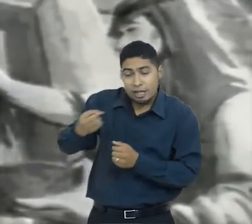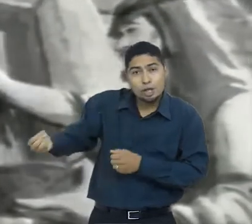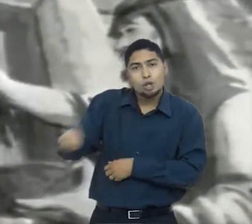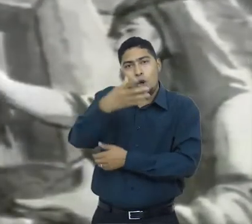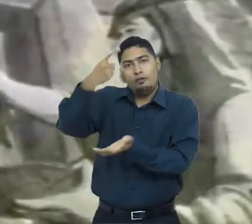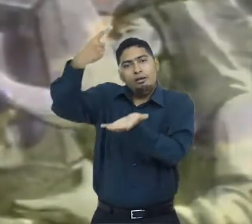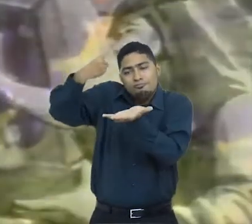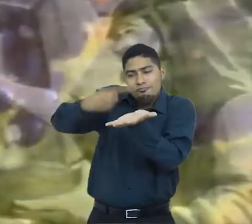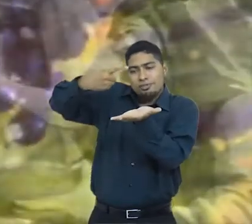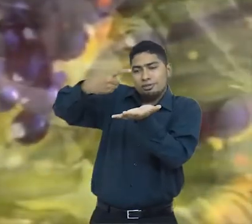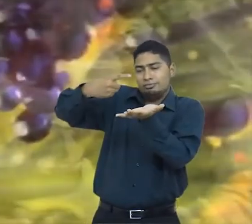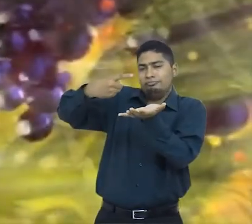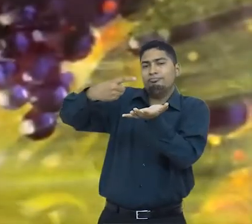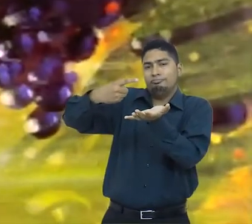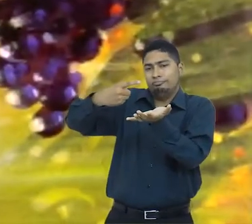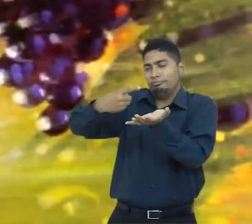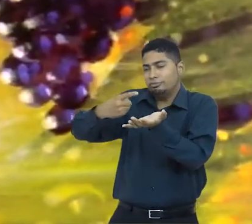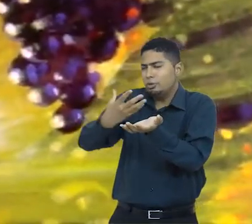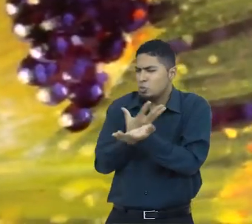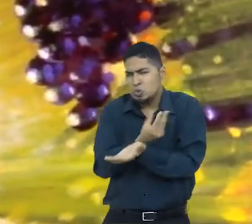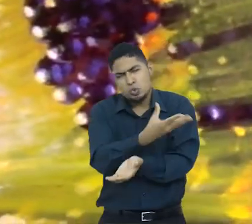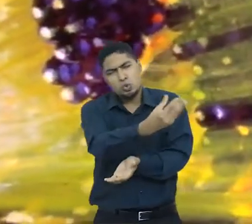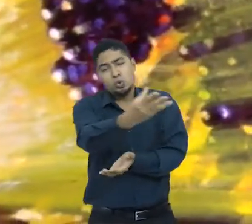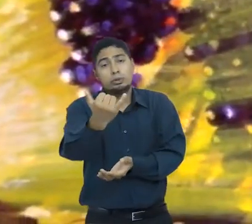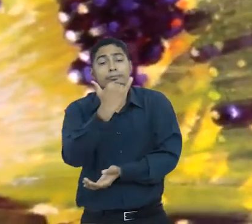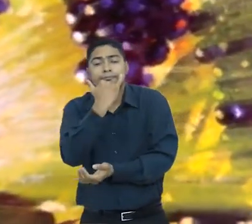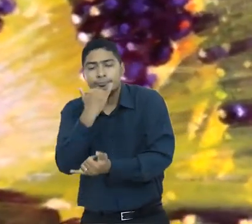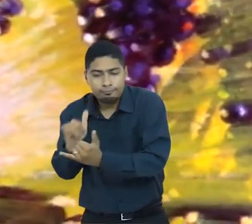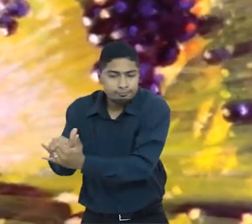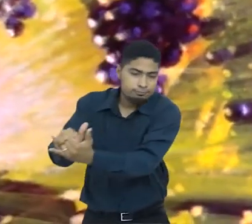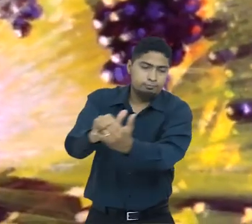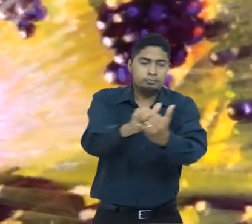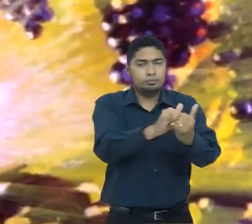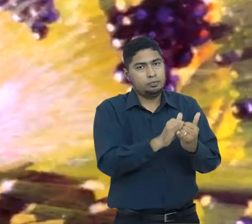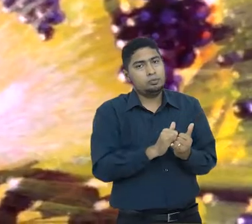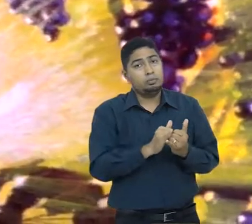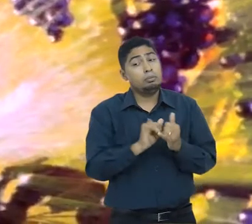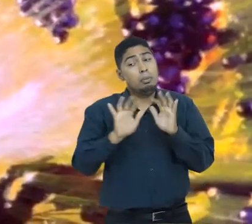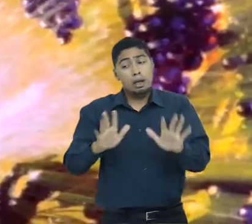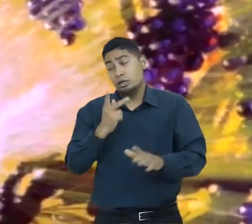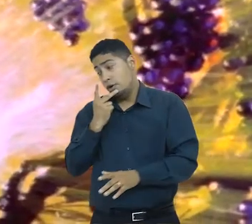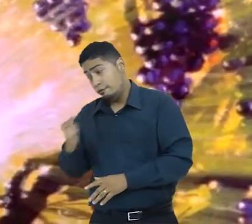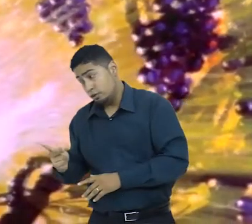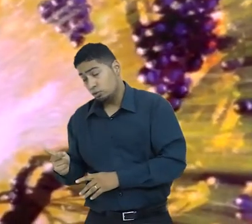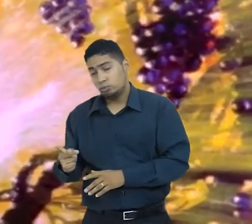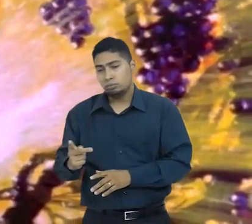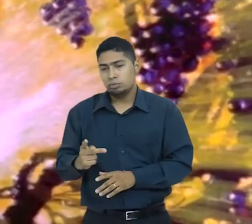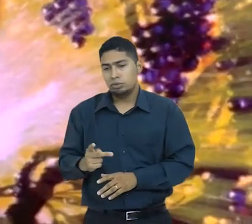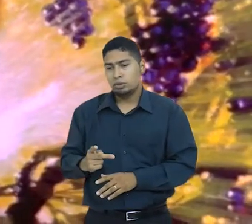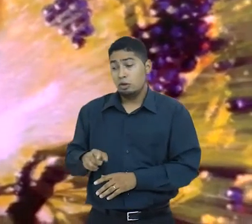sangue, sangue da nova aliança, que é derramado em favor de muitos para o perdão de pecados. Porém lhes digo